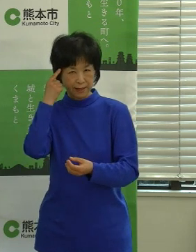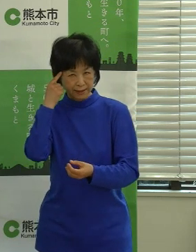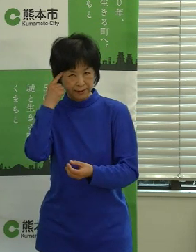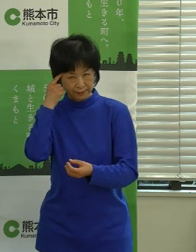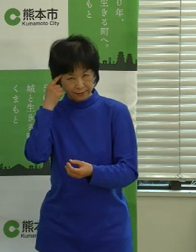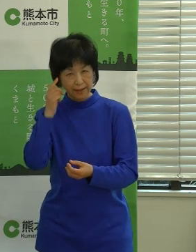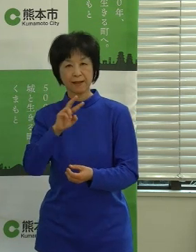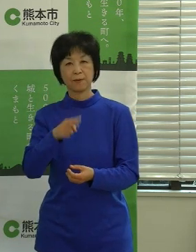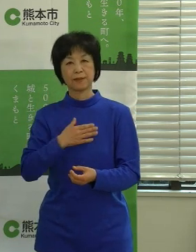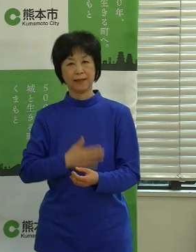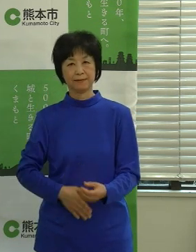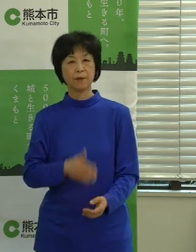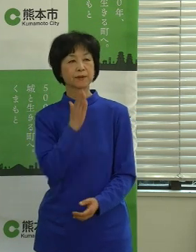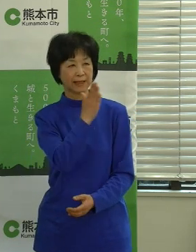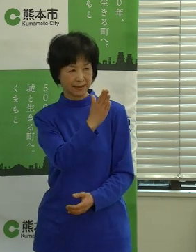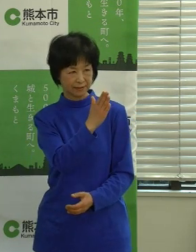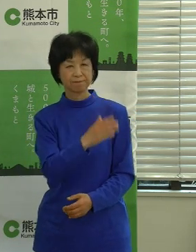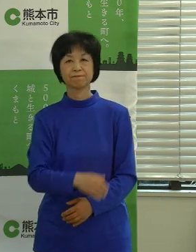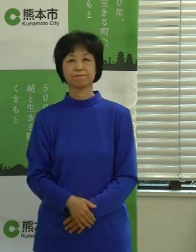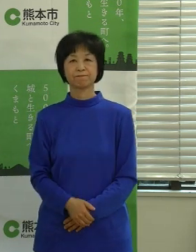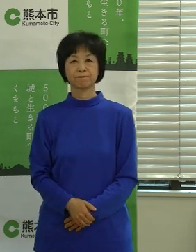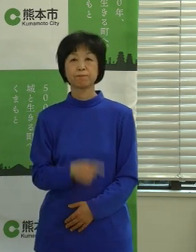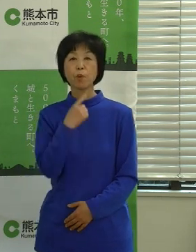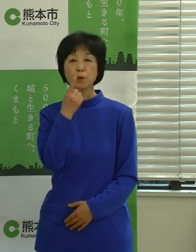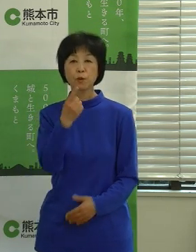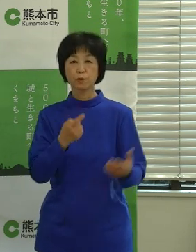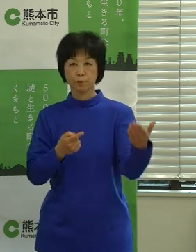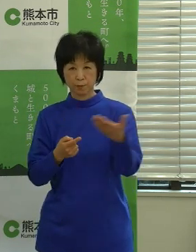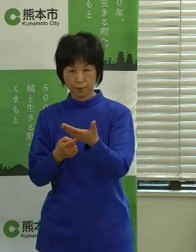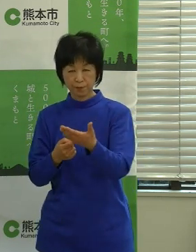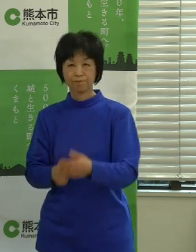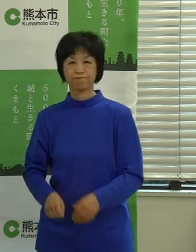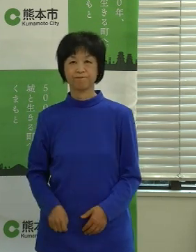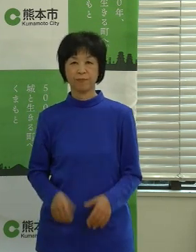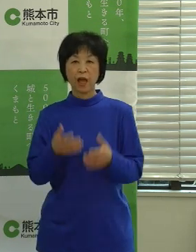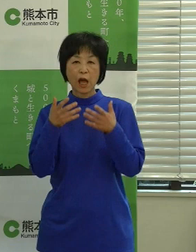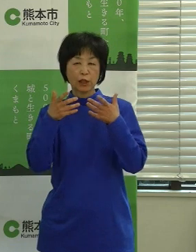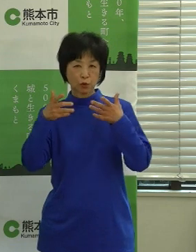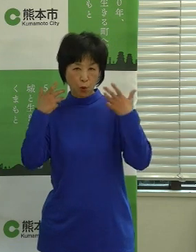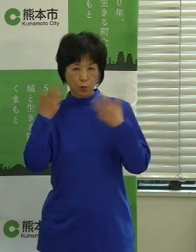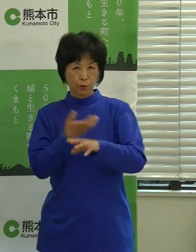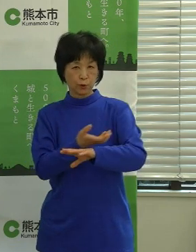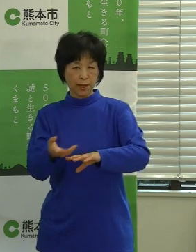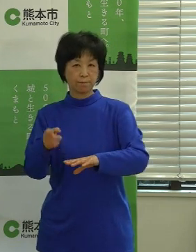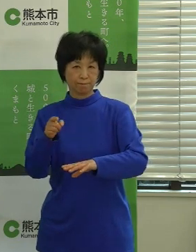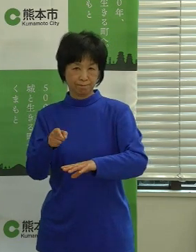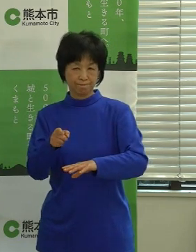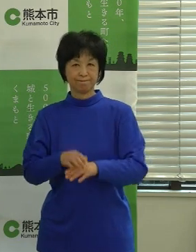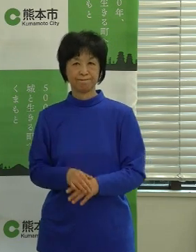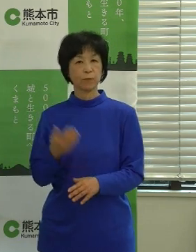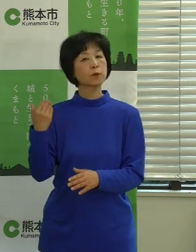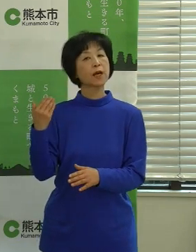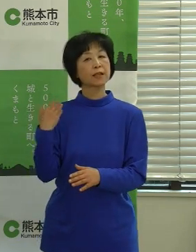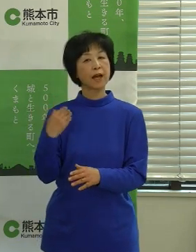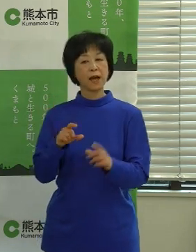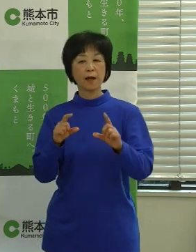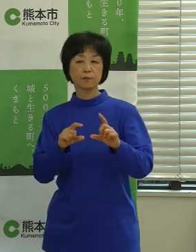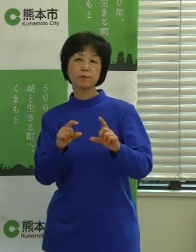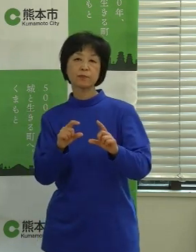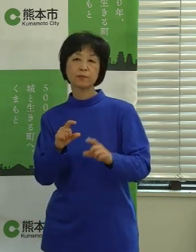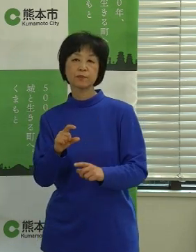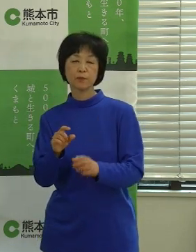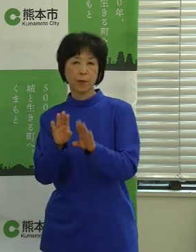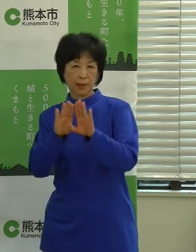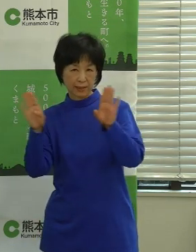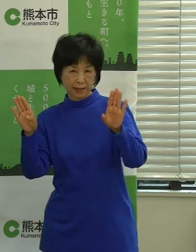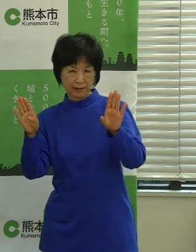。 すみません、続けてもう一つ、この動植物園なんですけども、はい、この前の三部分開園ということで皆さん